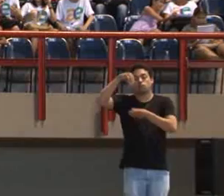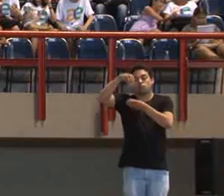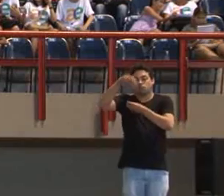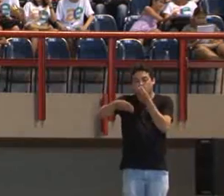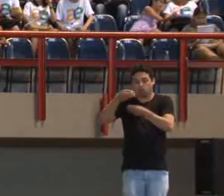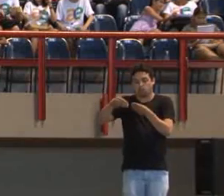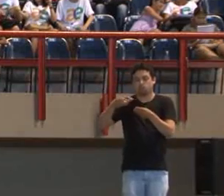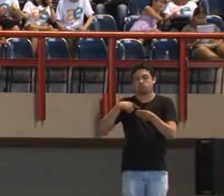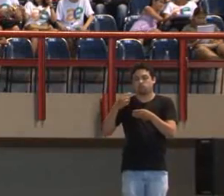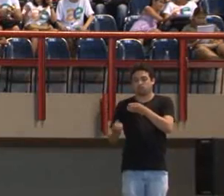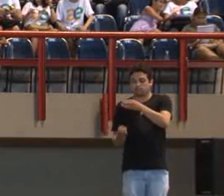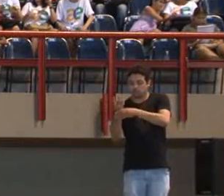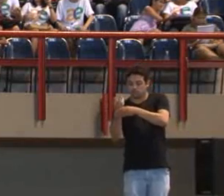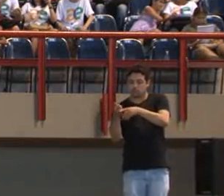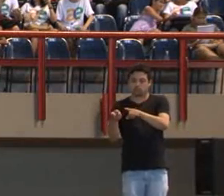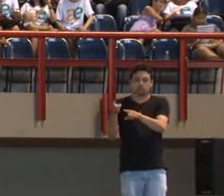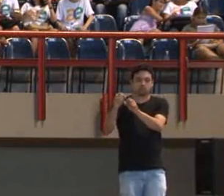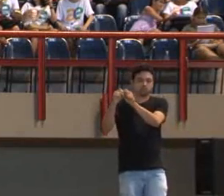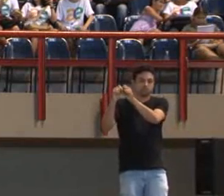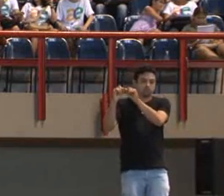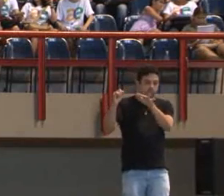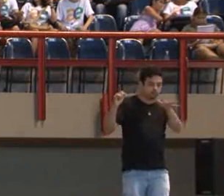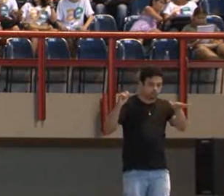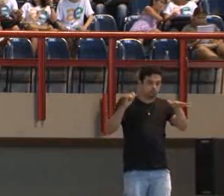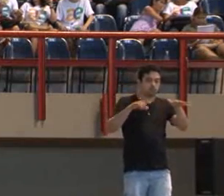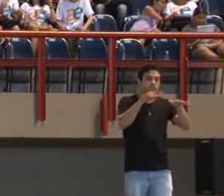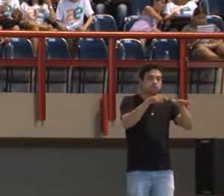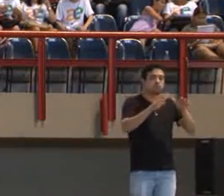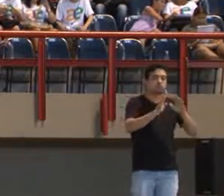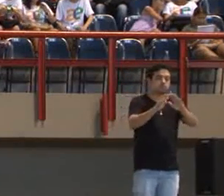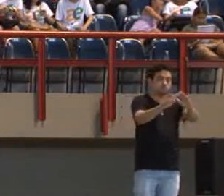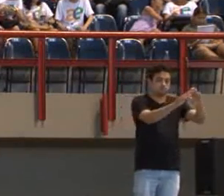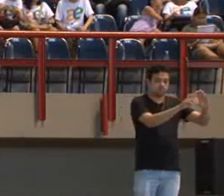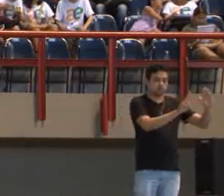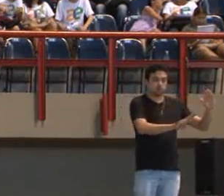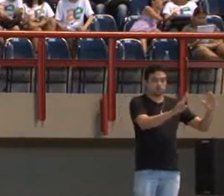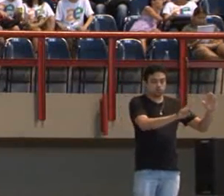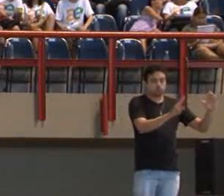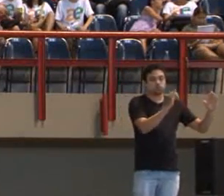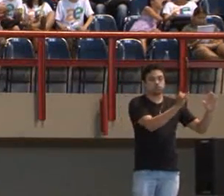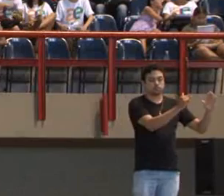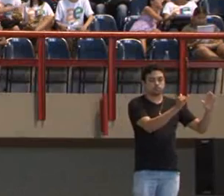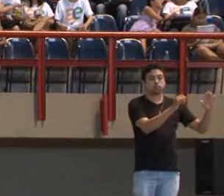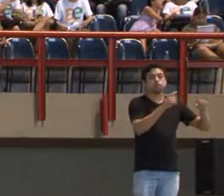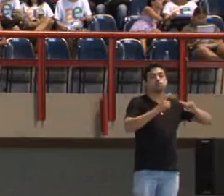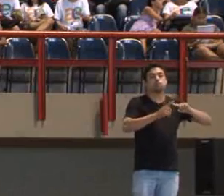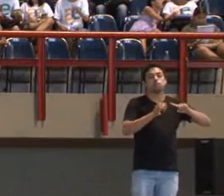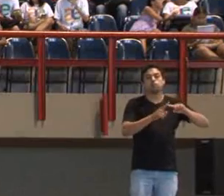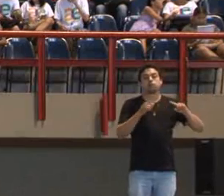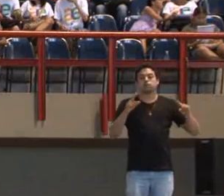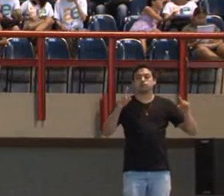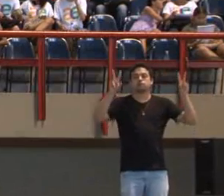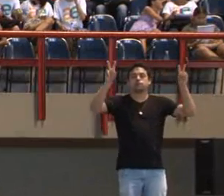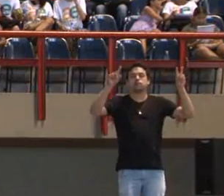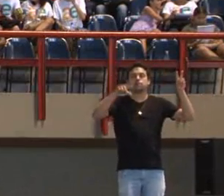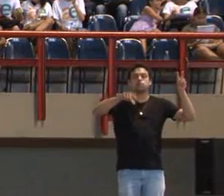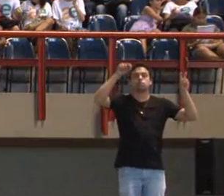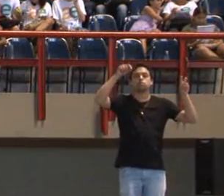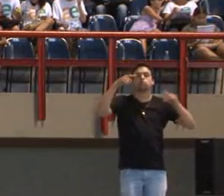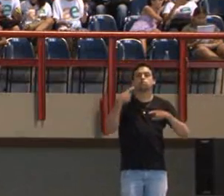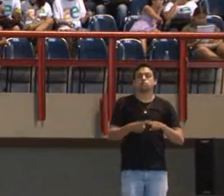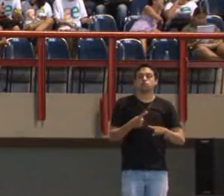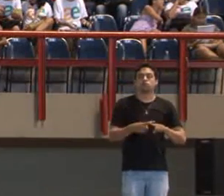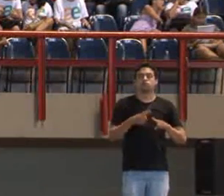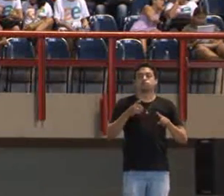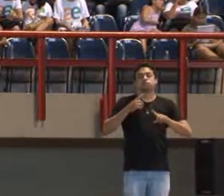a distribuição e o consumo de energia elétrica. Por que escolher esse assunto para